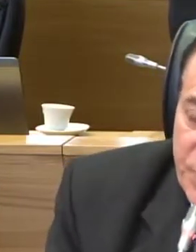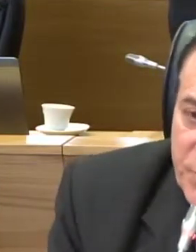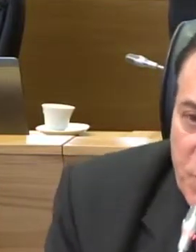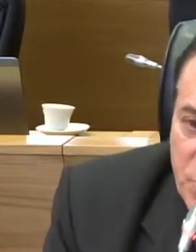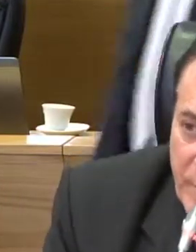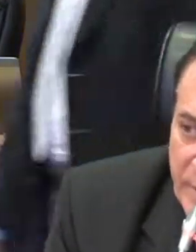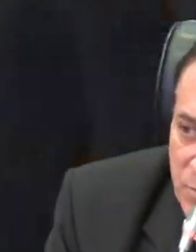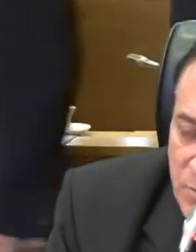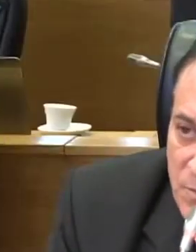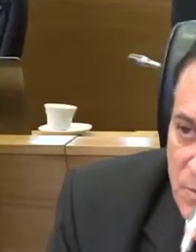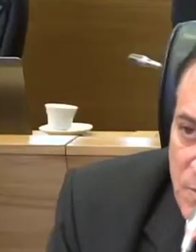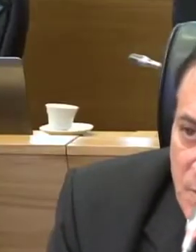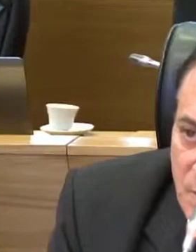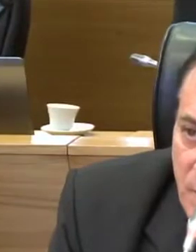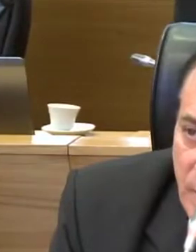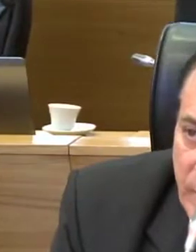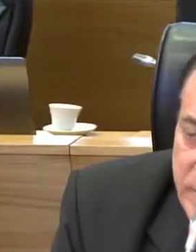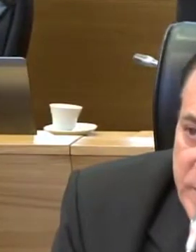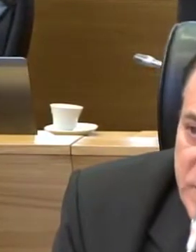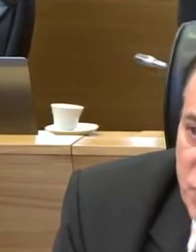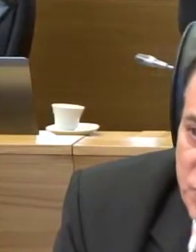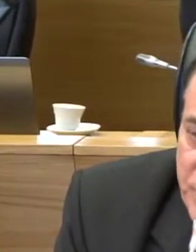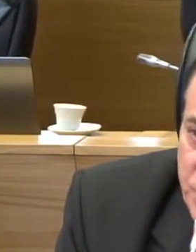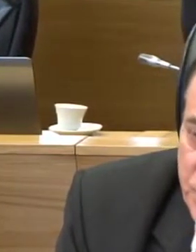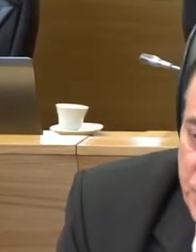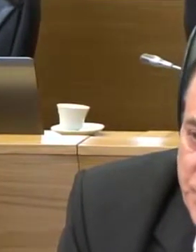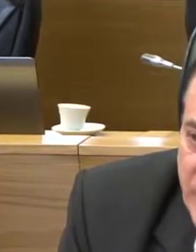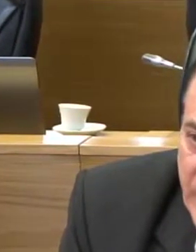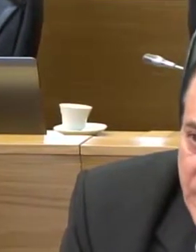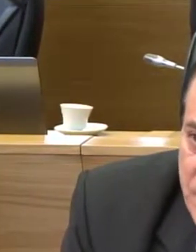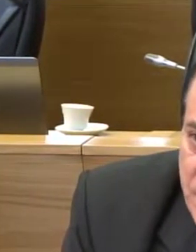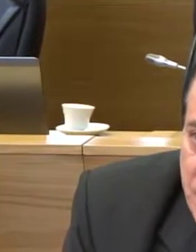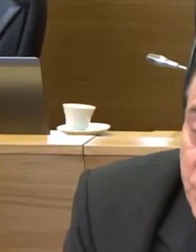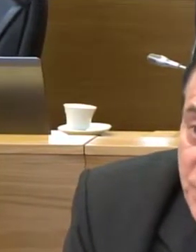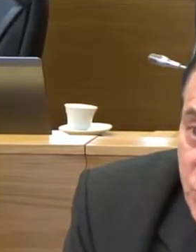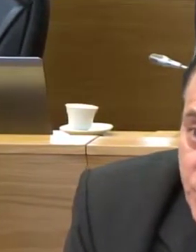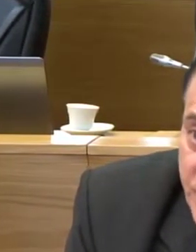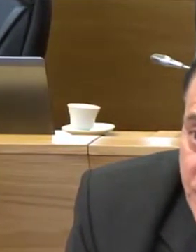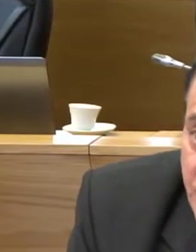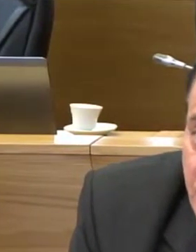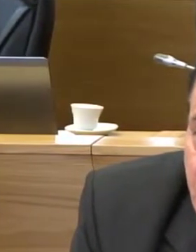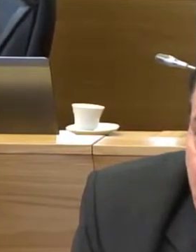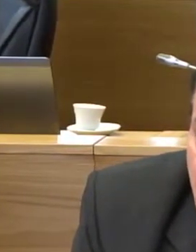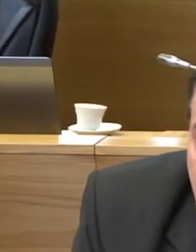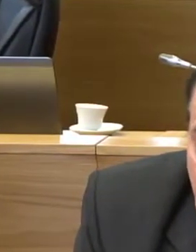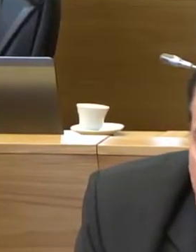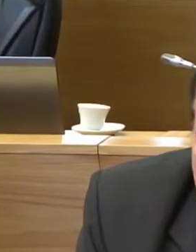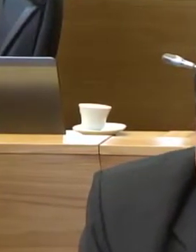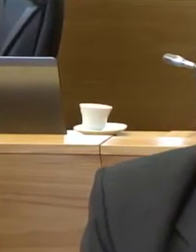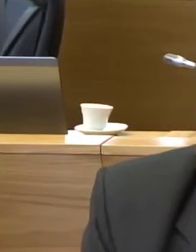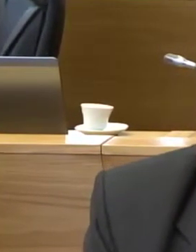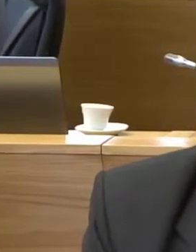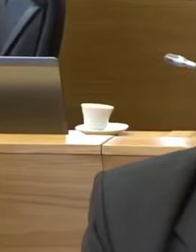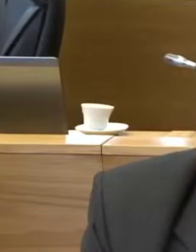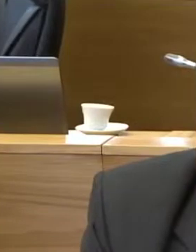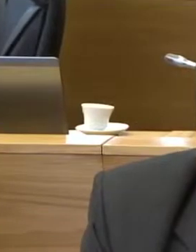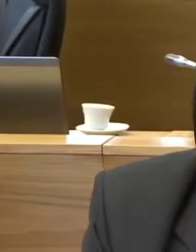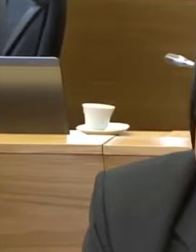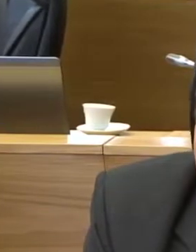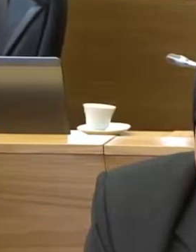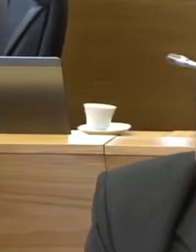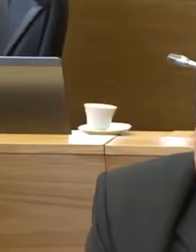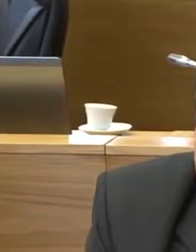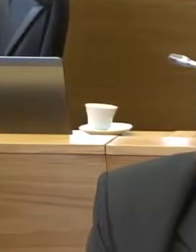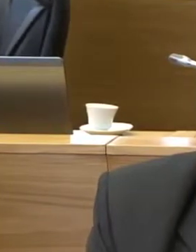resolver. Eu fico preocupado, as decisões judiciais não sendo cumpridas, aí desestabiliza o